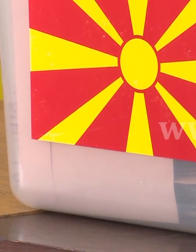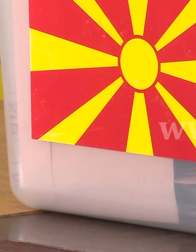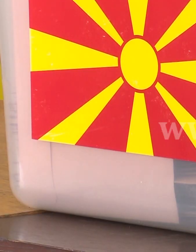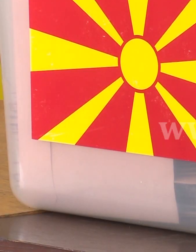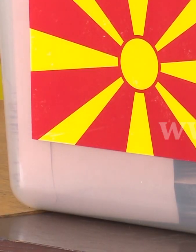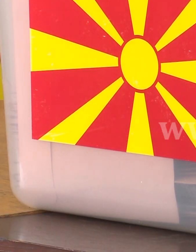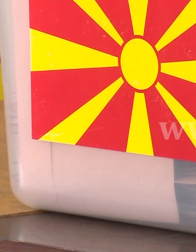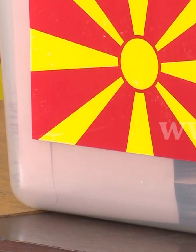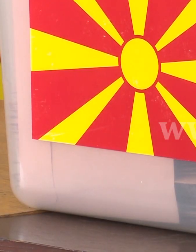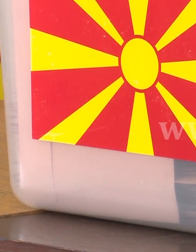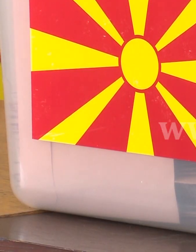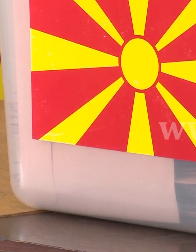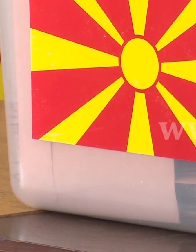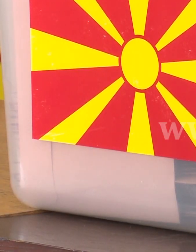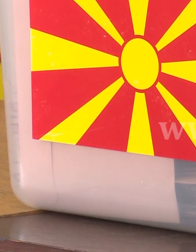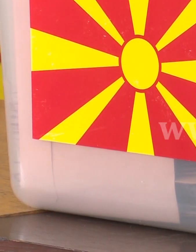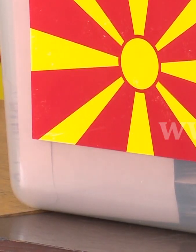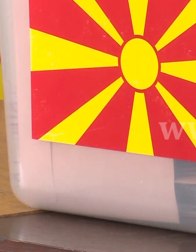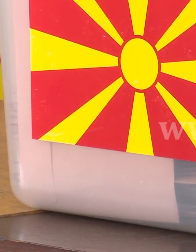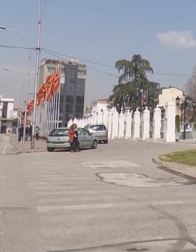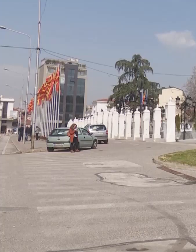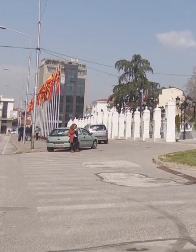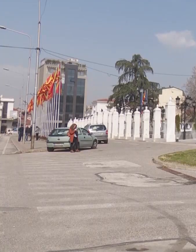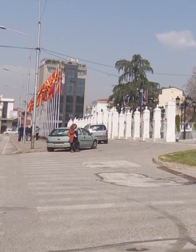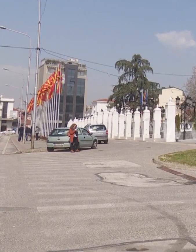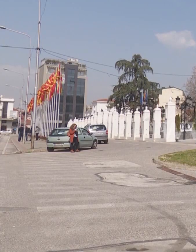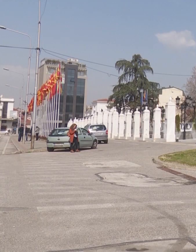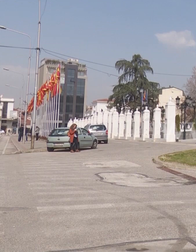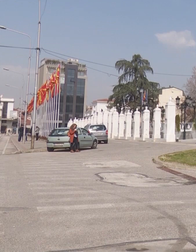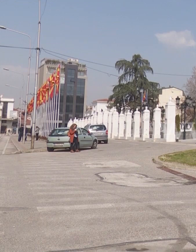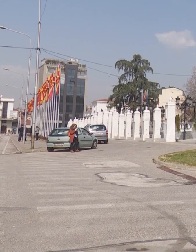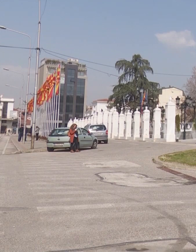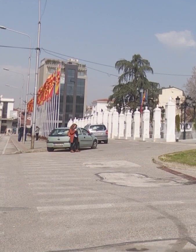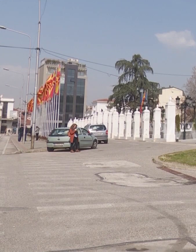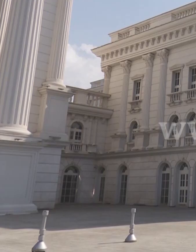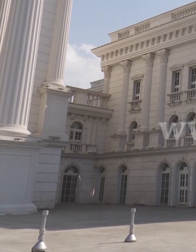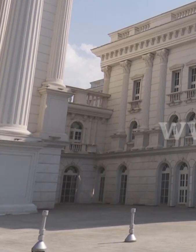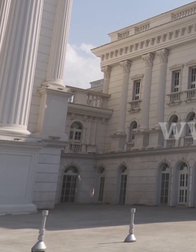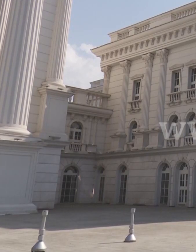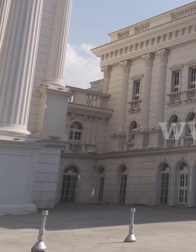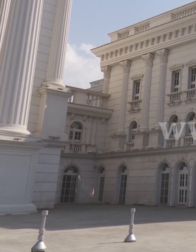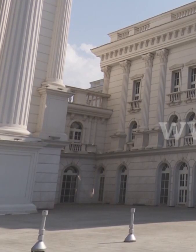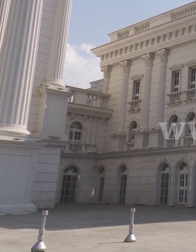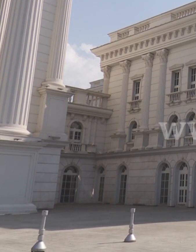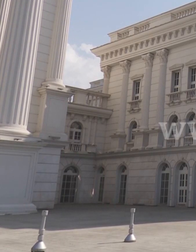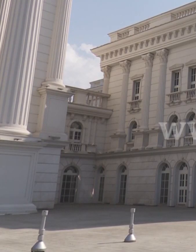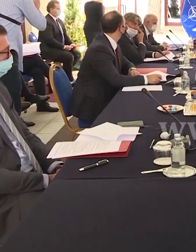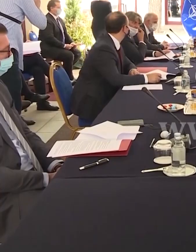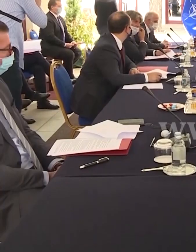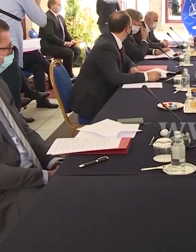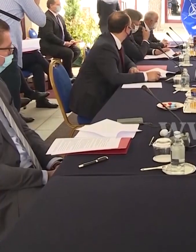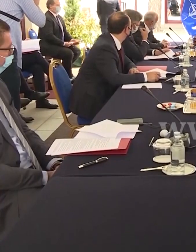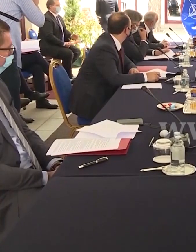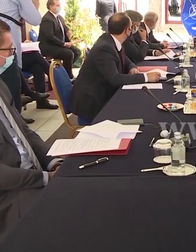на гендите ар законшме, по нук духе ќе ќеверија то ндрушој декретин ме фучи и лиѓи. A ju bërithire liderve të partive